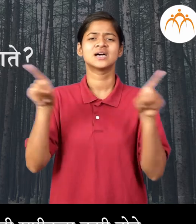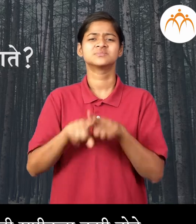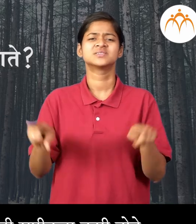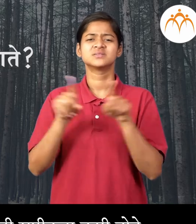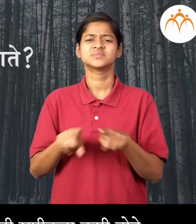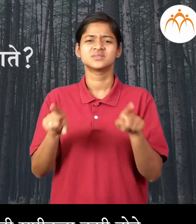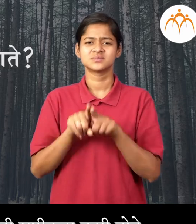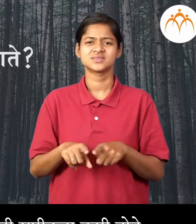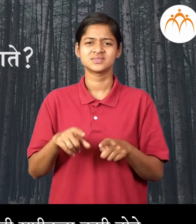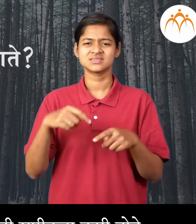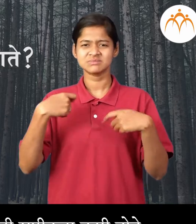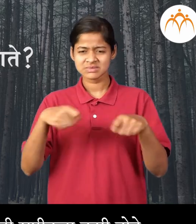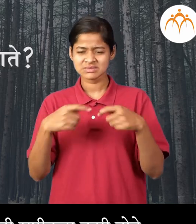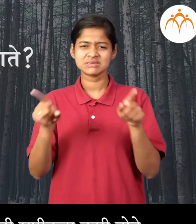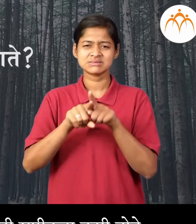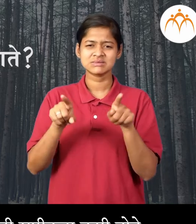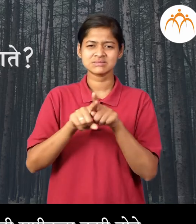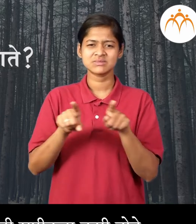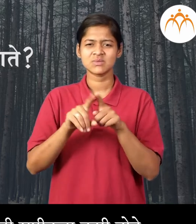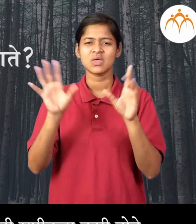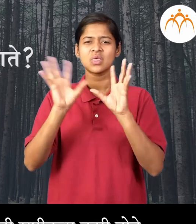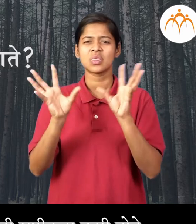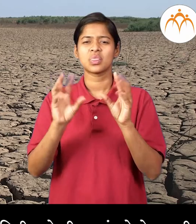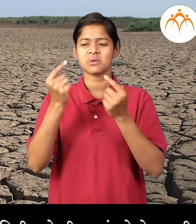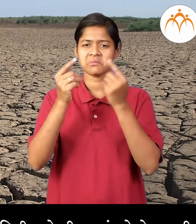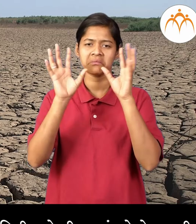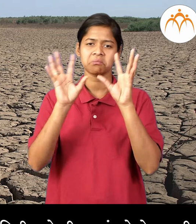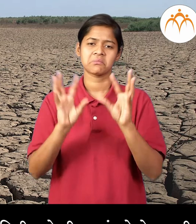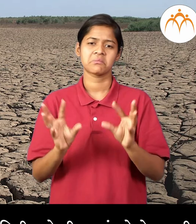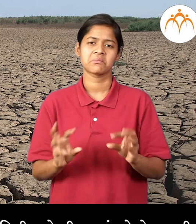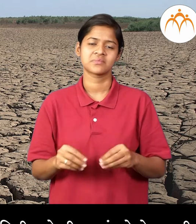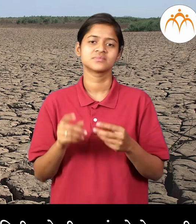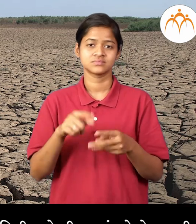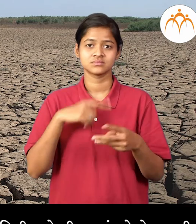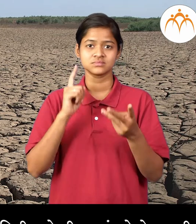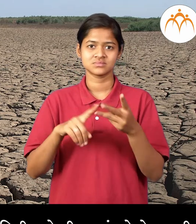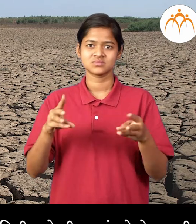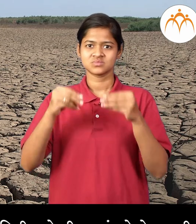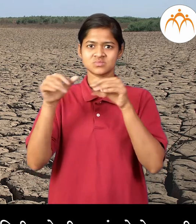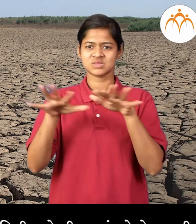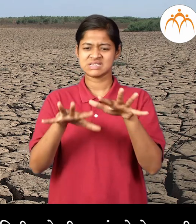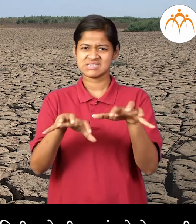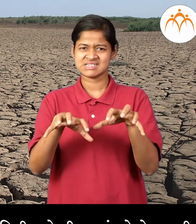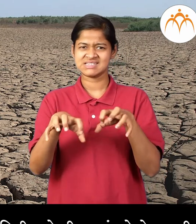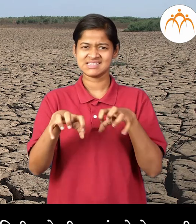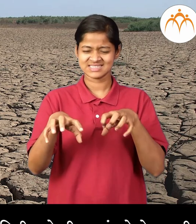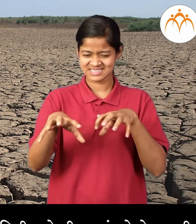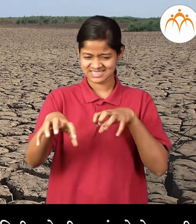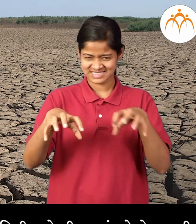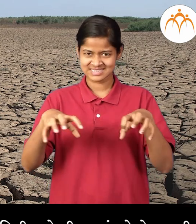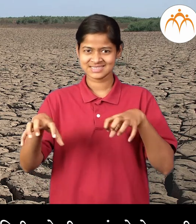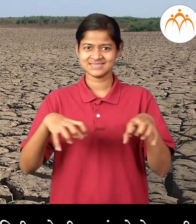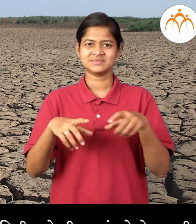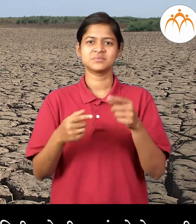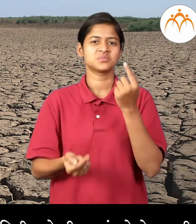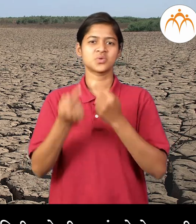पीक घेलानी वुरुदेची सूपी कता कमि होते जमीन ना पीक होते, किवा उज़ाड होते आशा जमीनी मधे